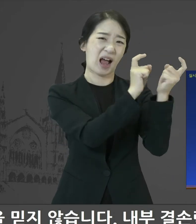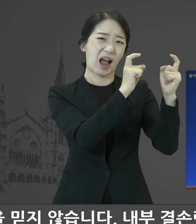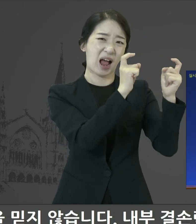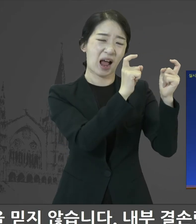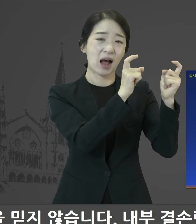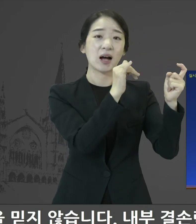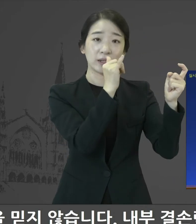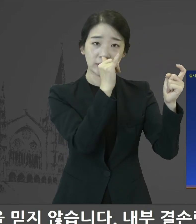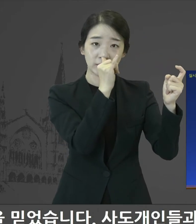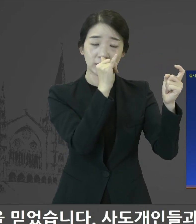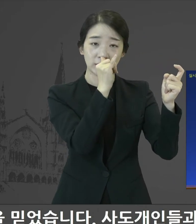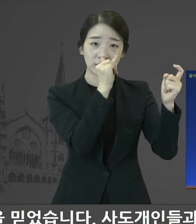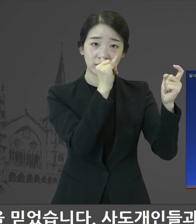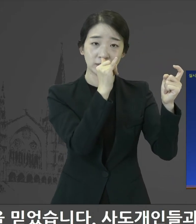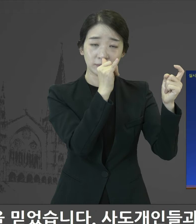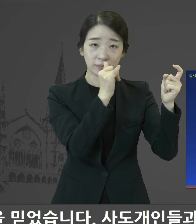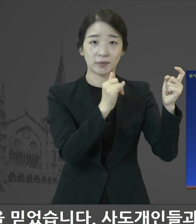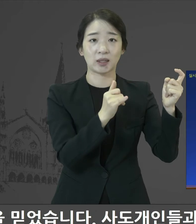그때